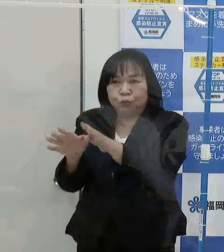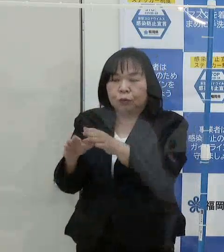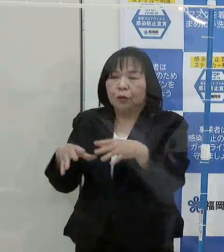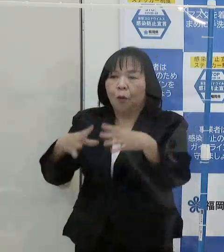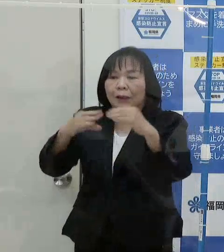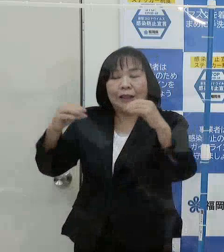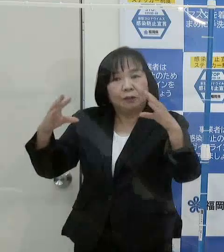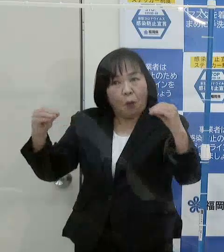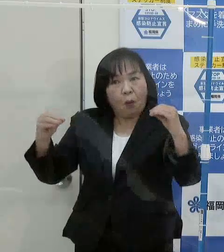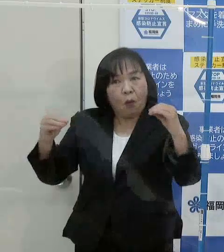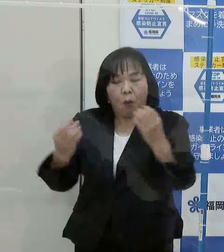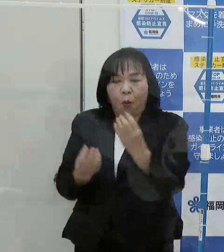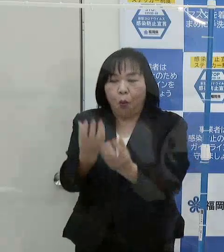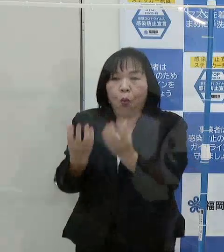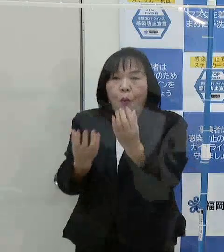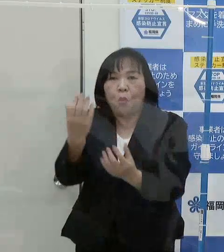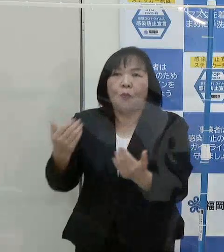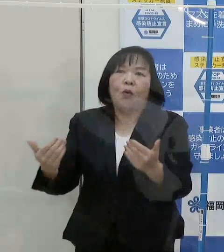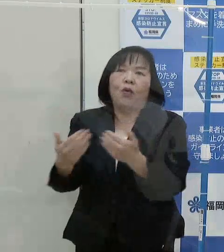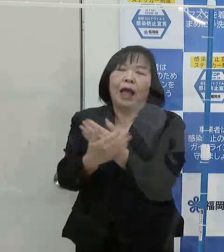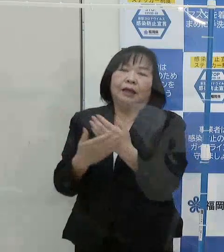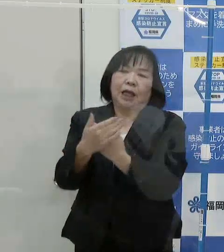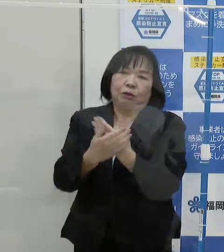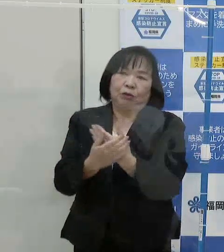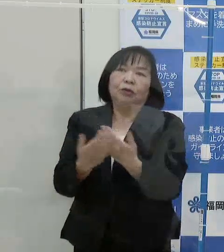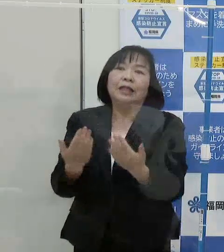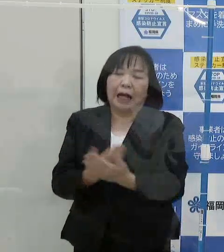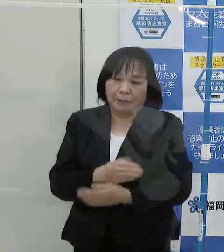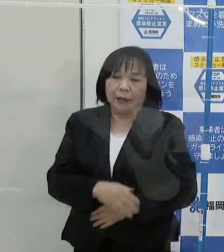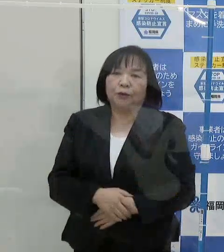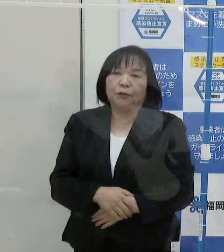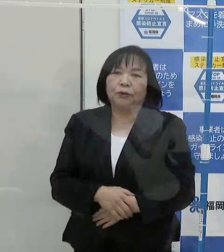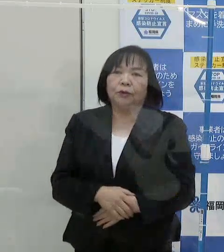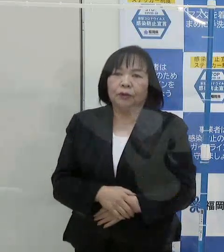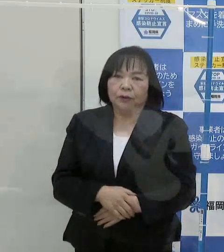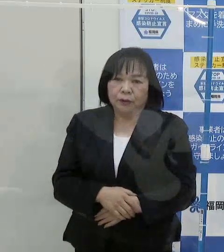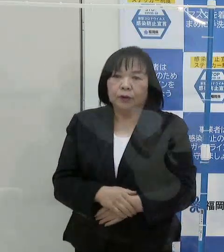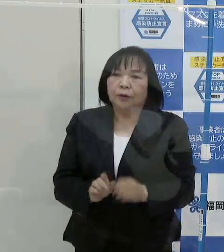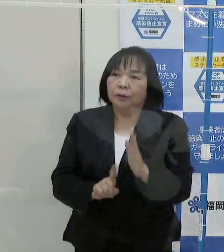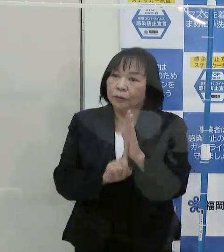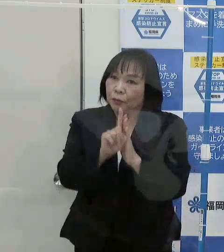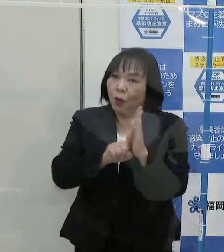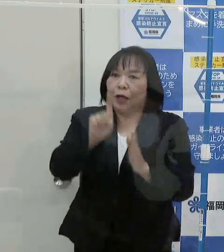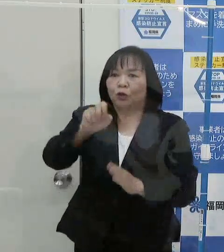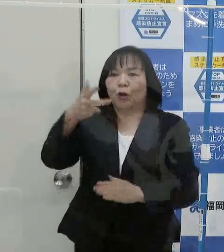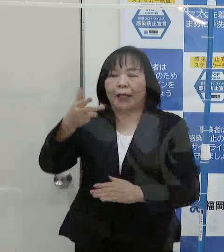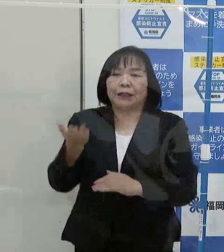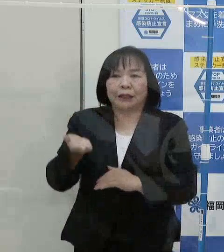湿、湿度、これが大事なことになります。室温は18度以